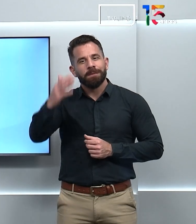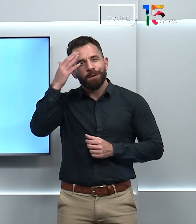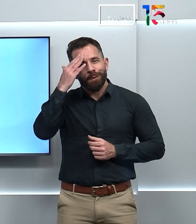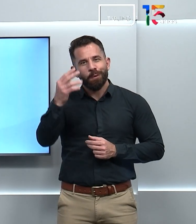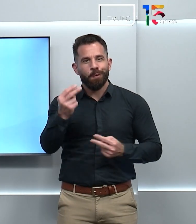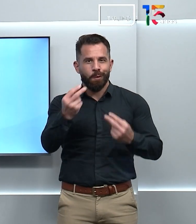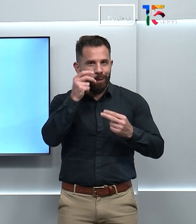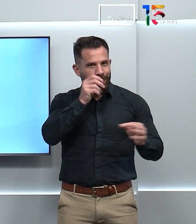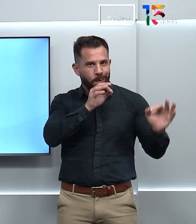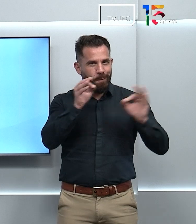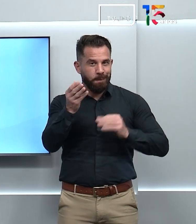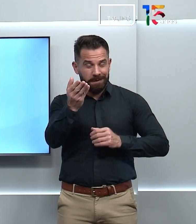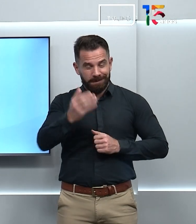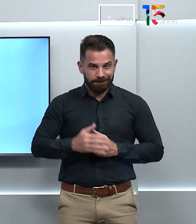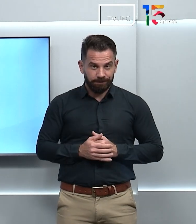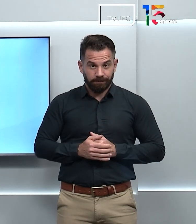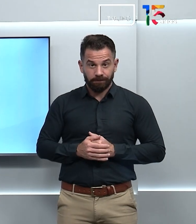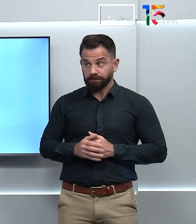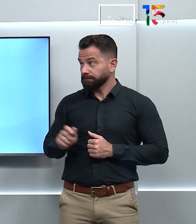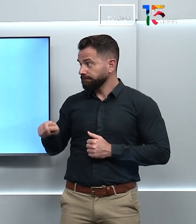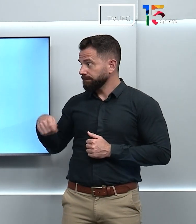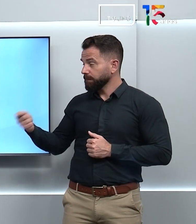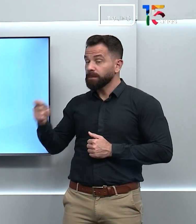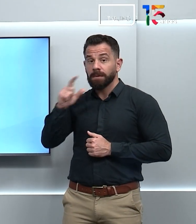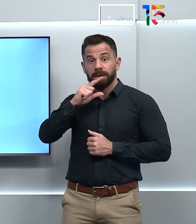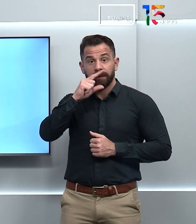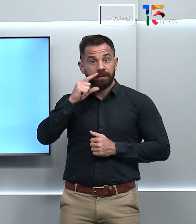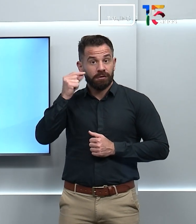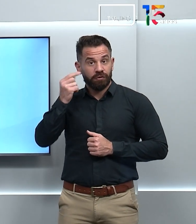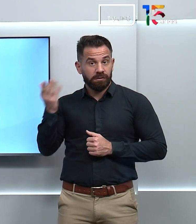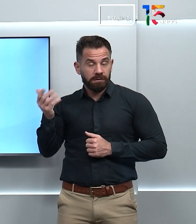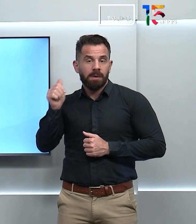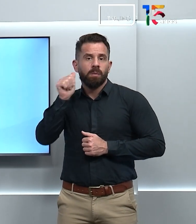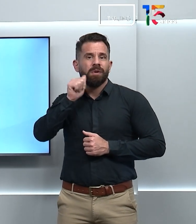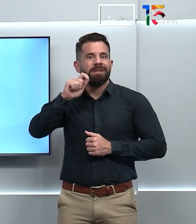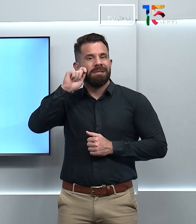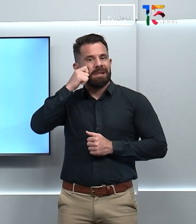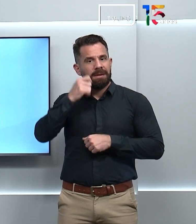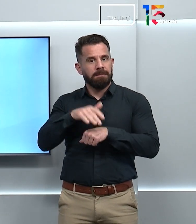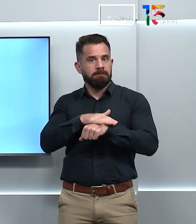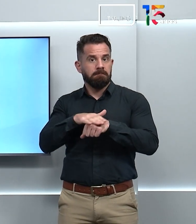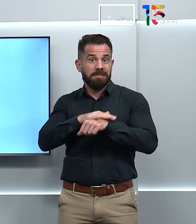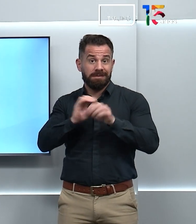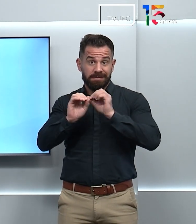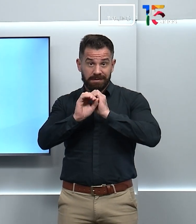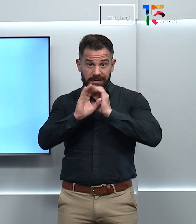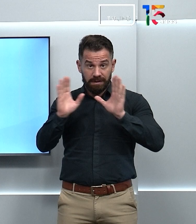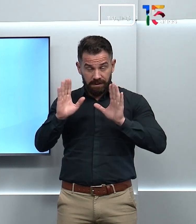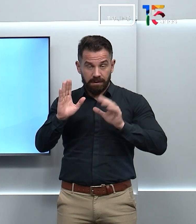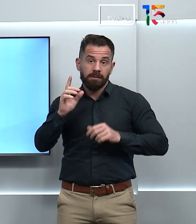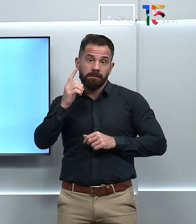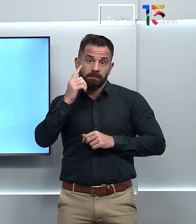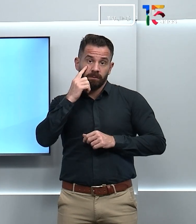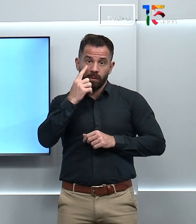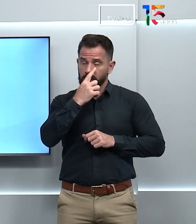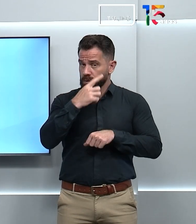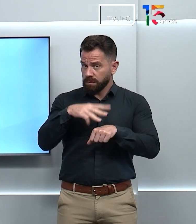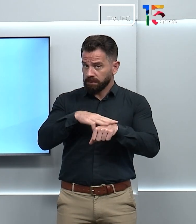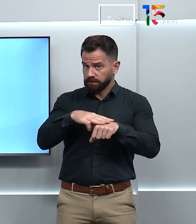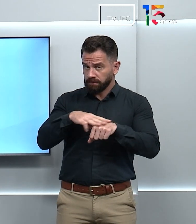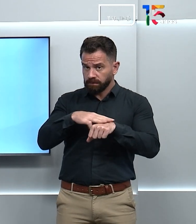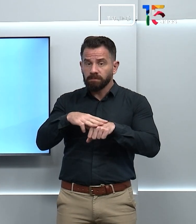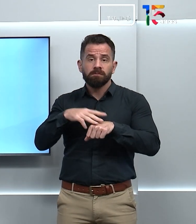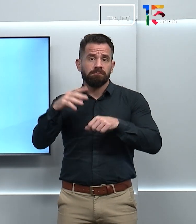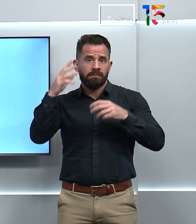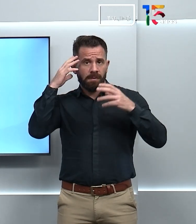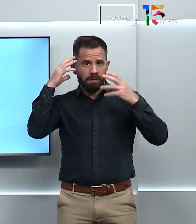Obrigada pela sua companhia. Meu nome é Janaína de Oliveira, sou uma mulher negra de pele clara, meus olhos são castanhos, meus cabelos